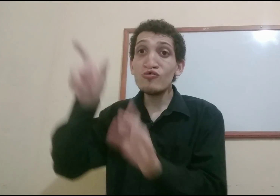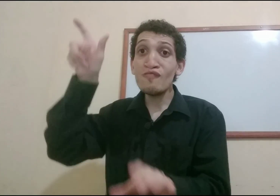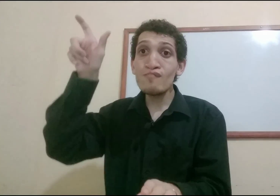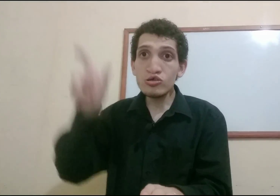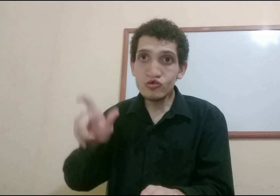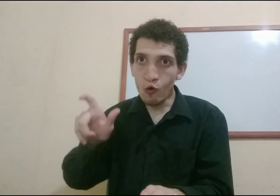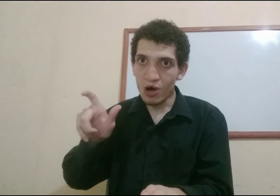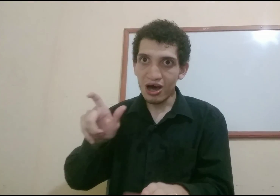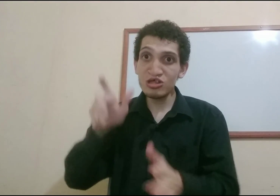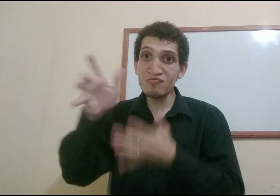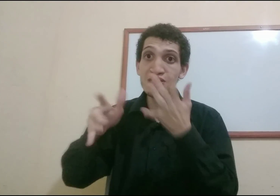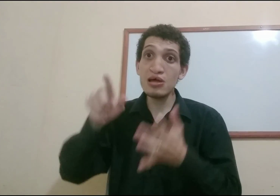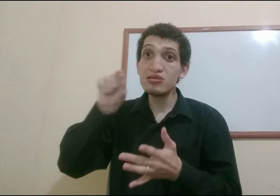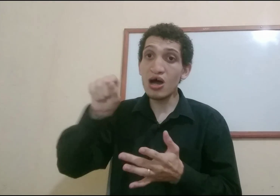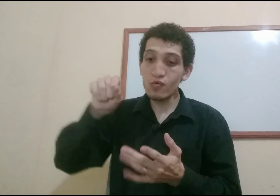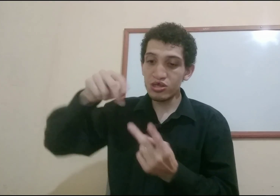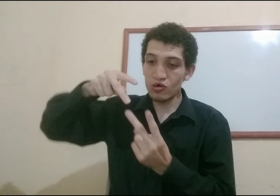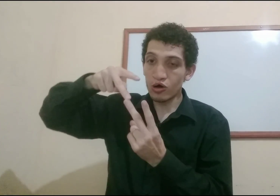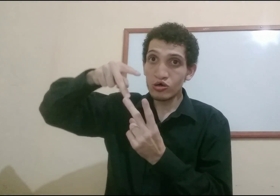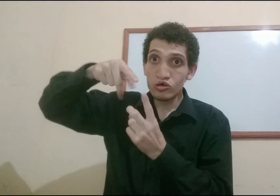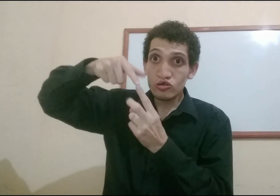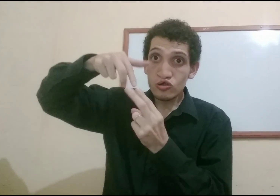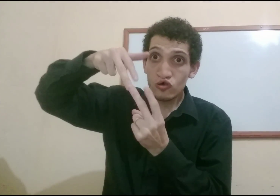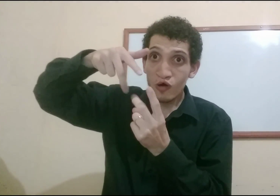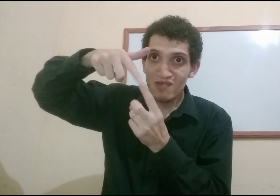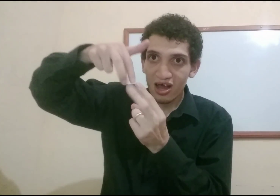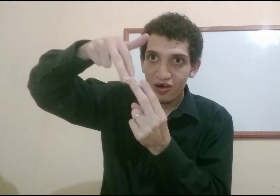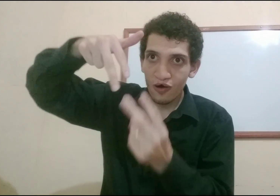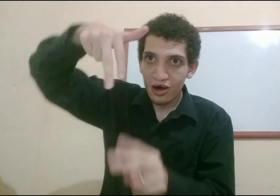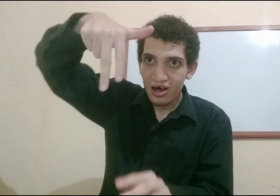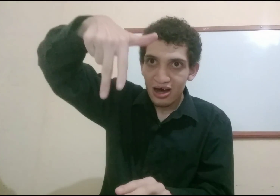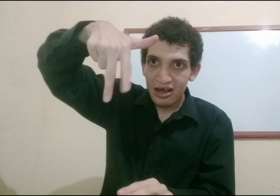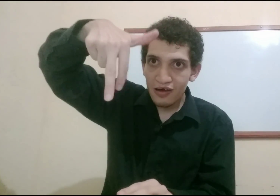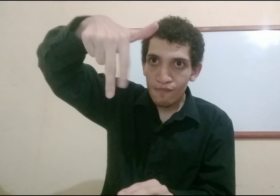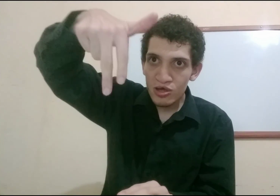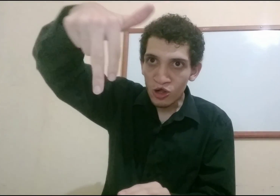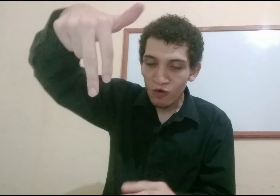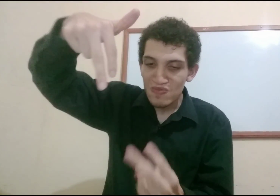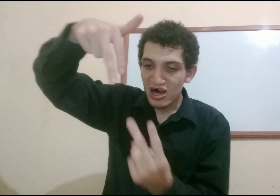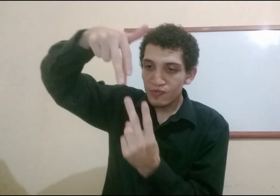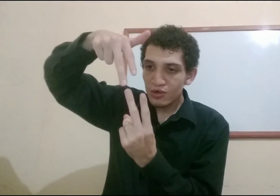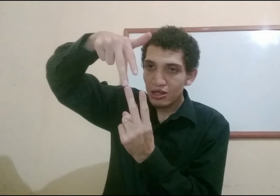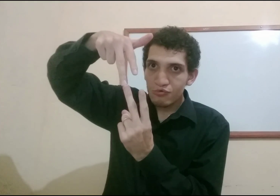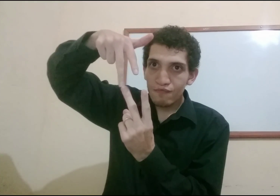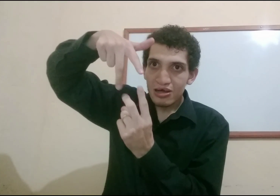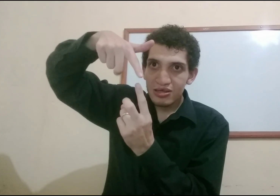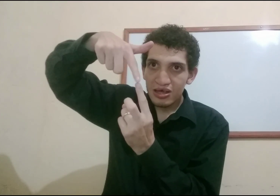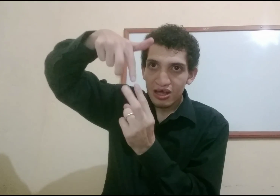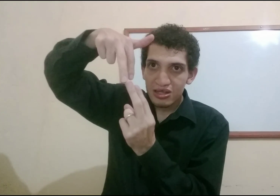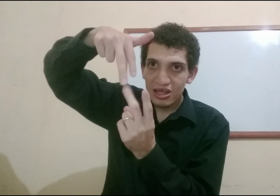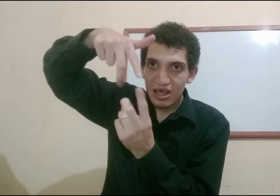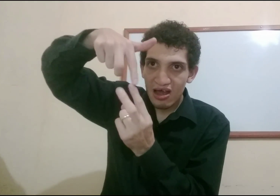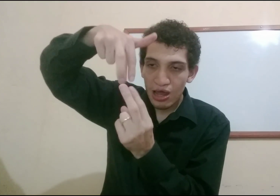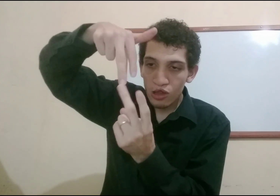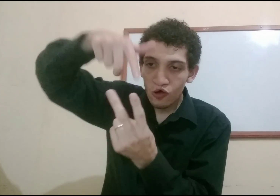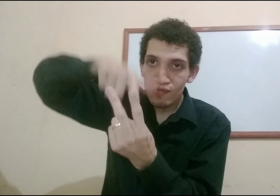de pessoa. A gente vai finalizar o quê? Ó? Sombra. Ó, aqui é uma pessoa andando. Vai fazer ela sombra,